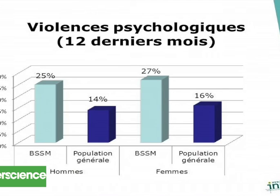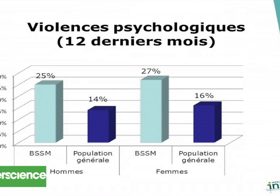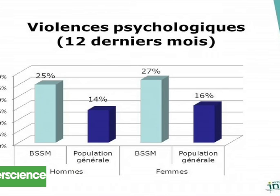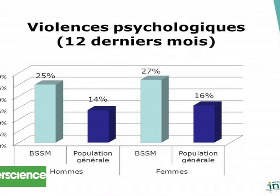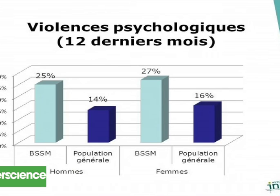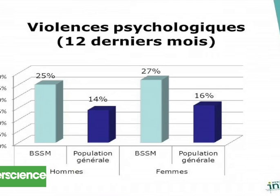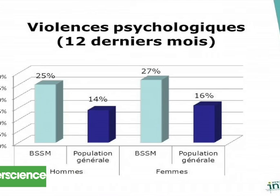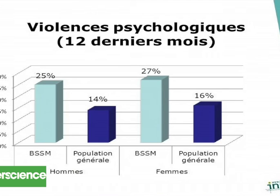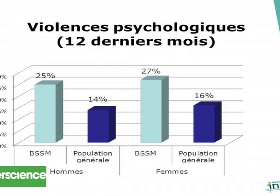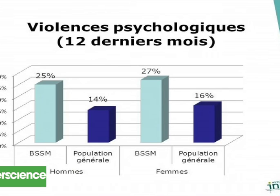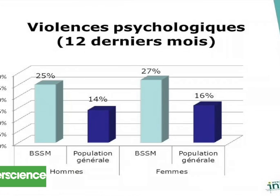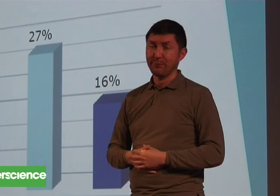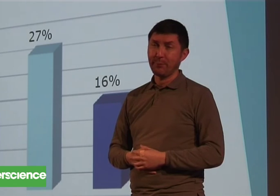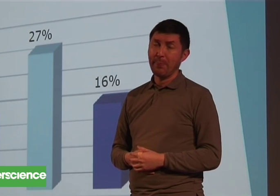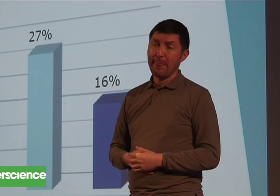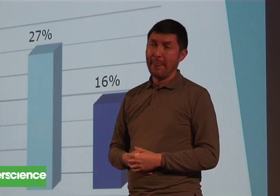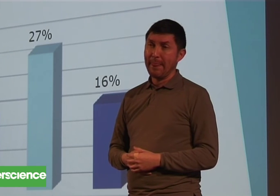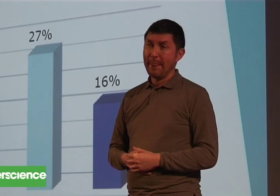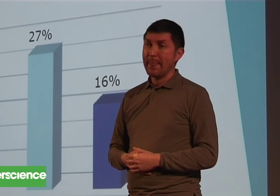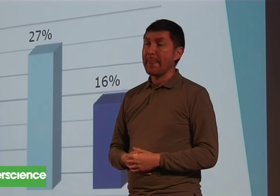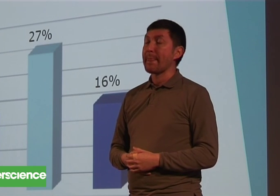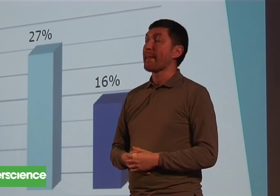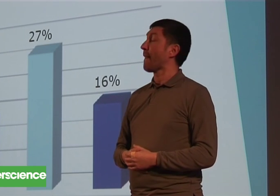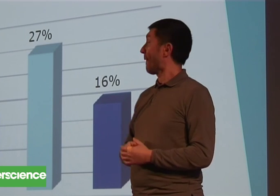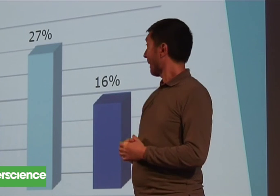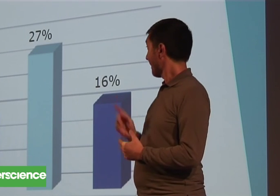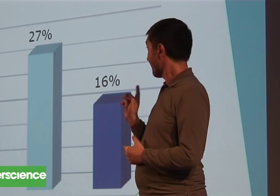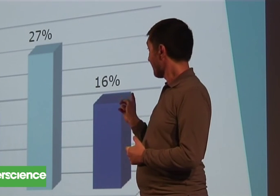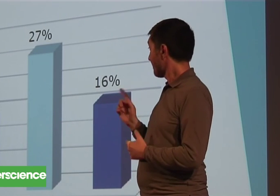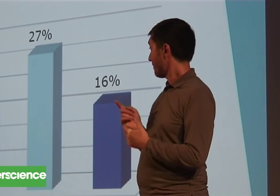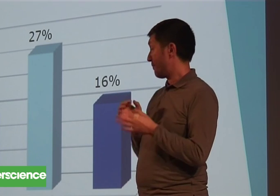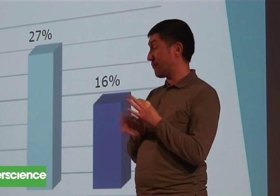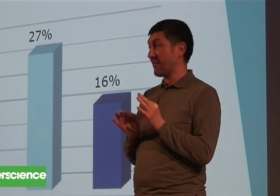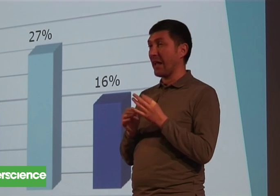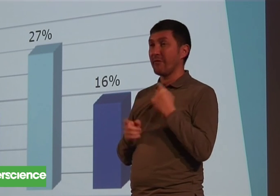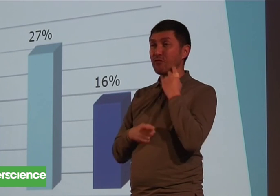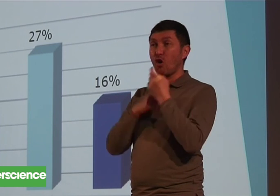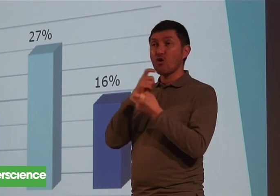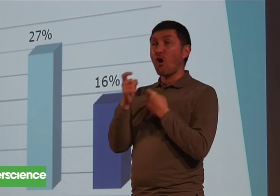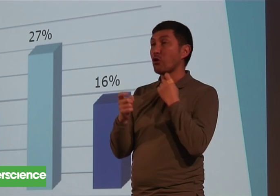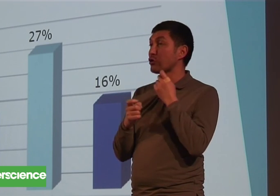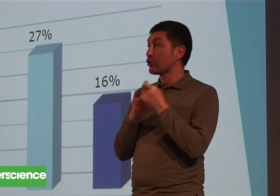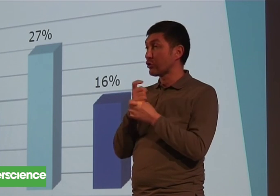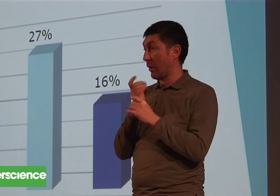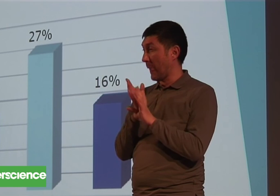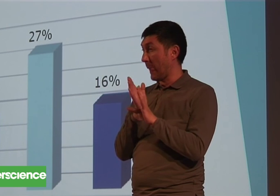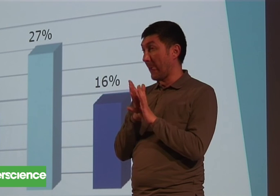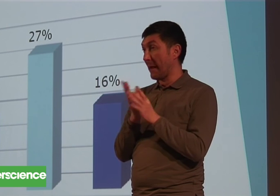Donc, concernant les violences psychologiques, il n'y a pas, comme en population générale, en fait, il n'y a pas de différence entre les hommes et les